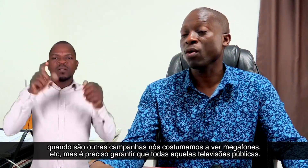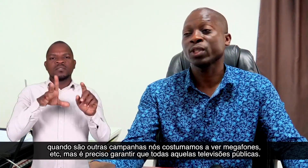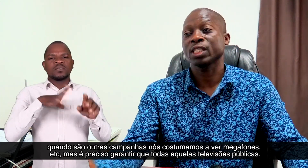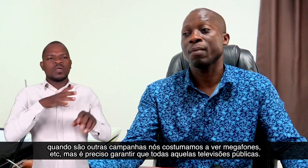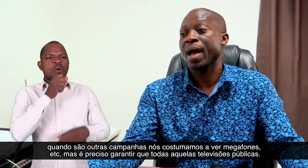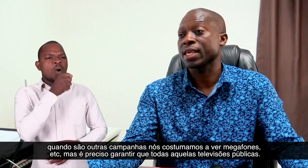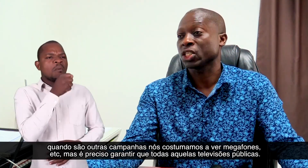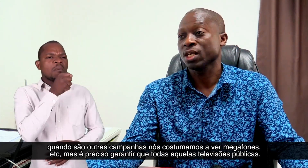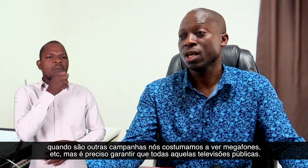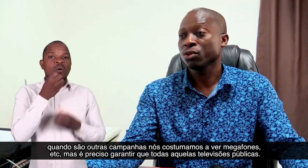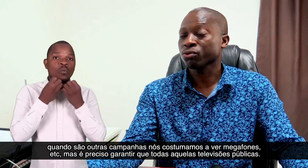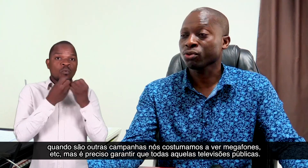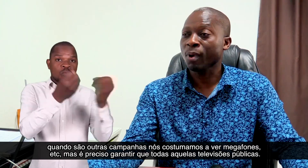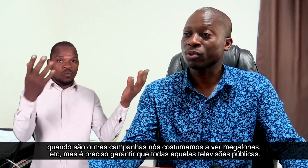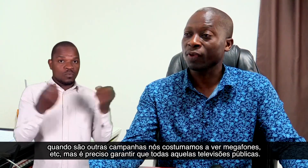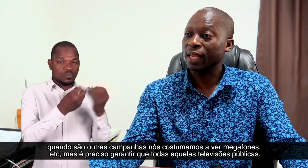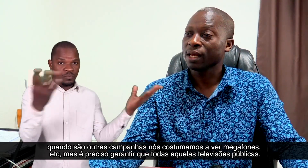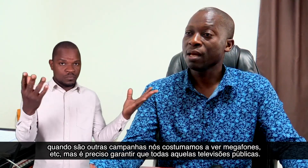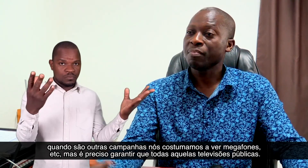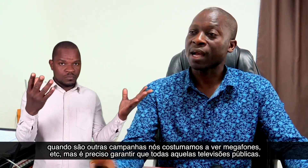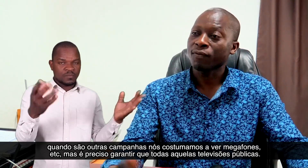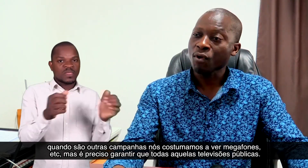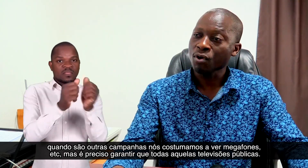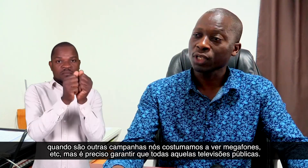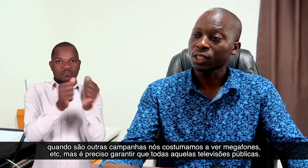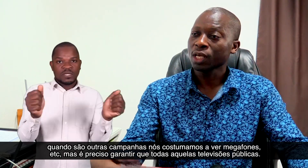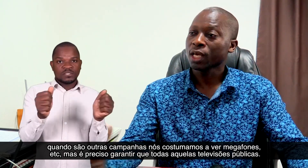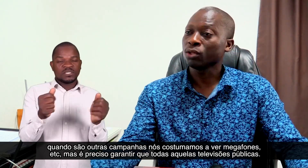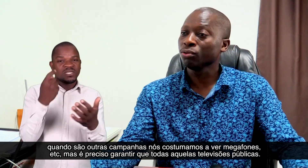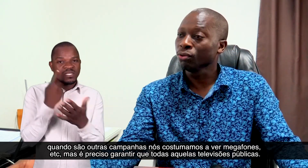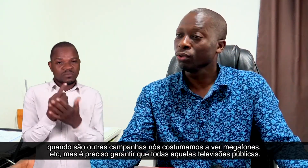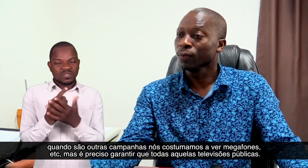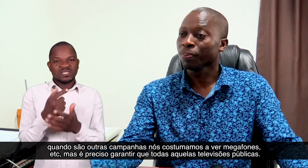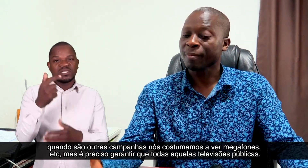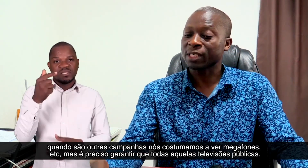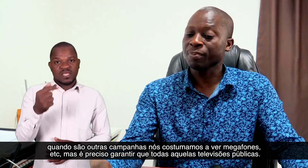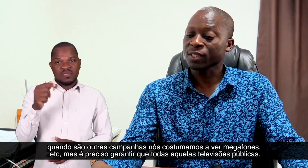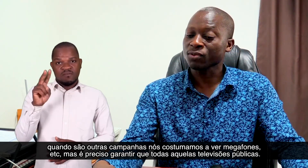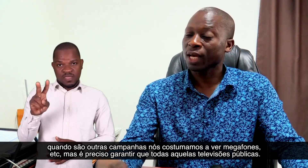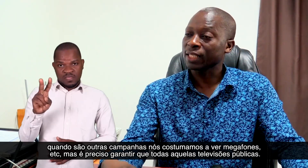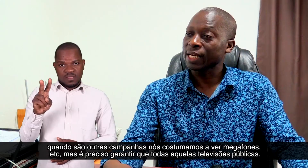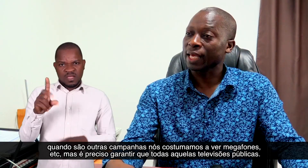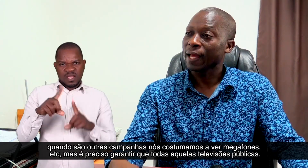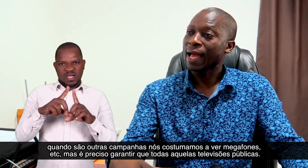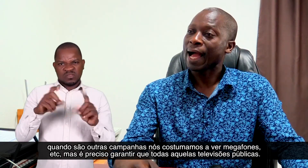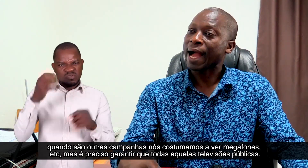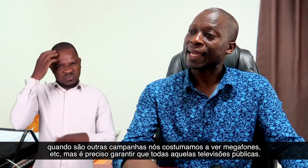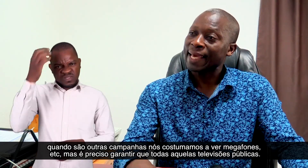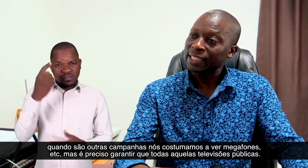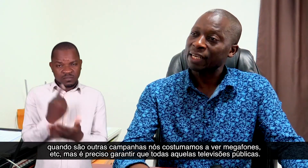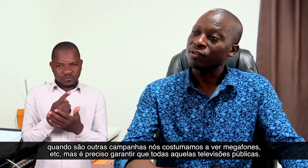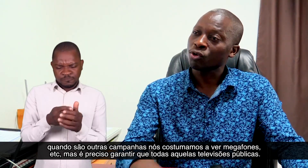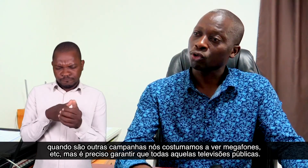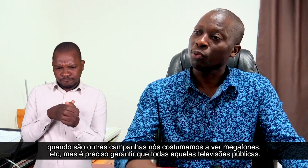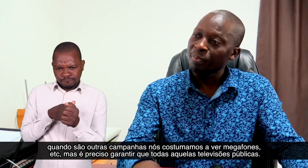quando são outras campanhas, nós costumamos ver megafones e tudo, mas é preciso garantir que